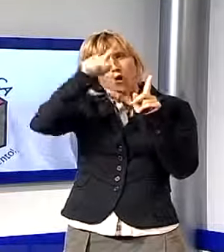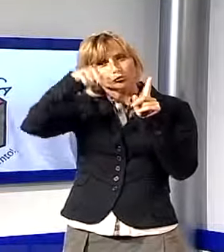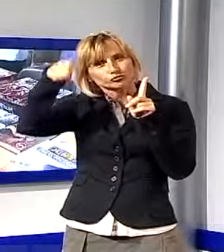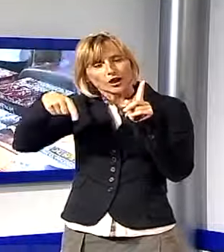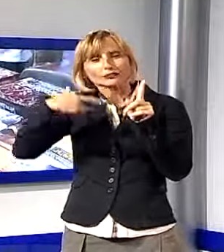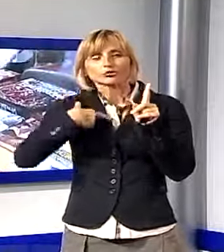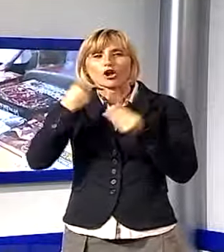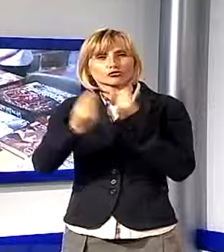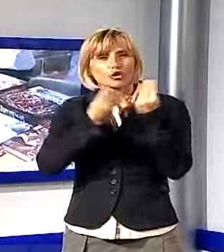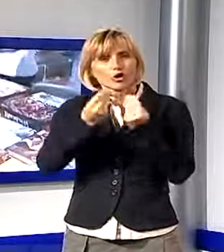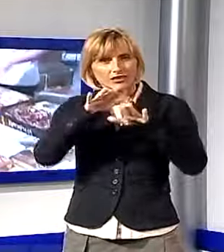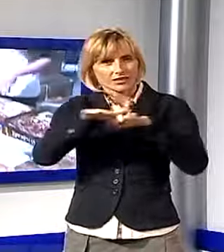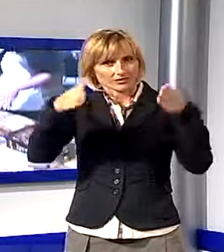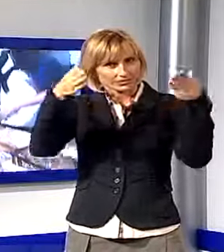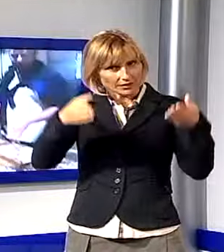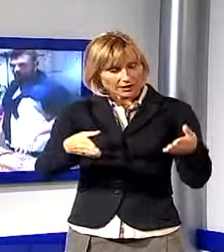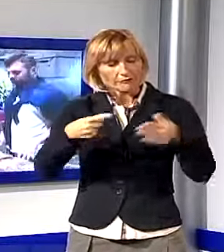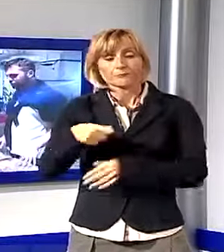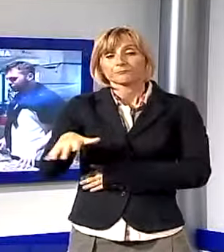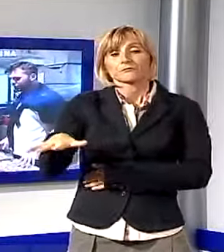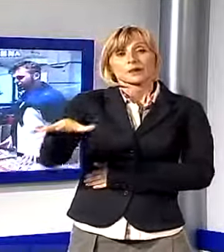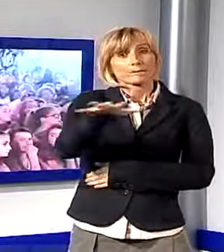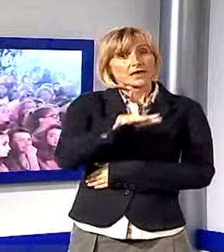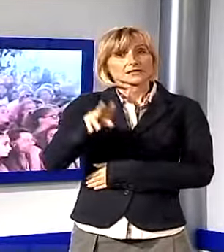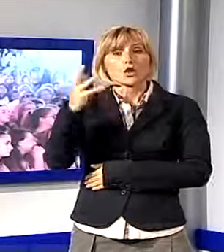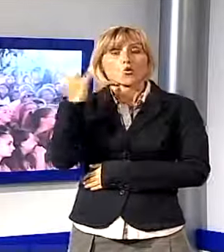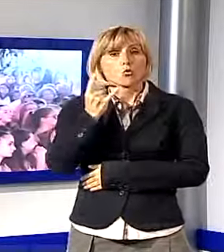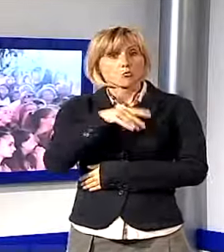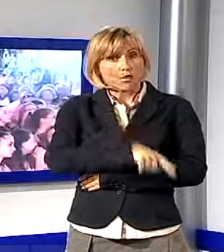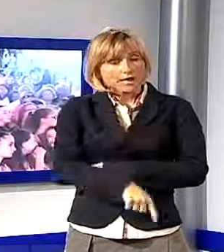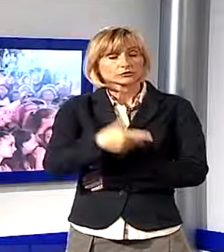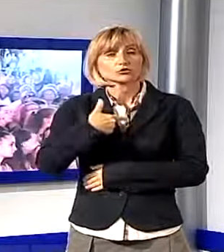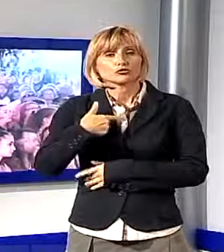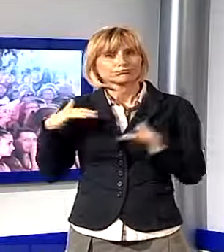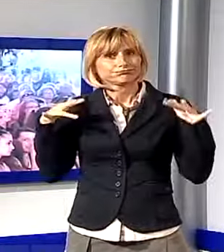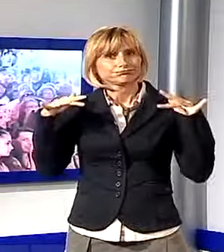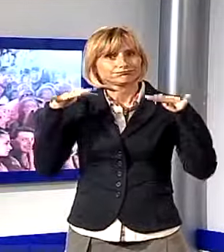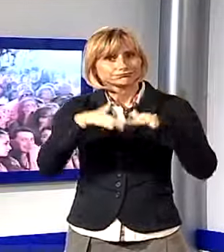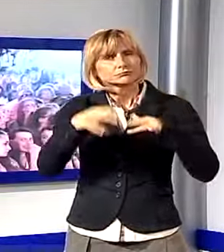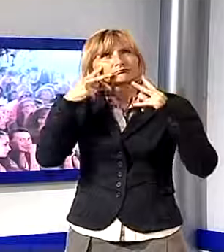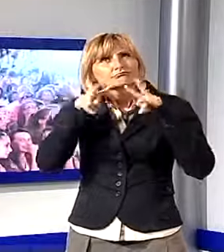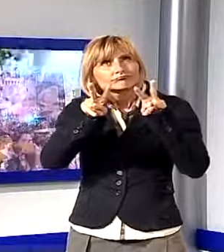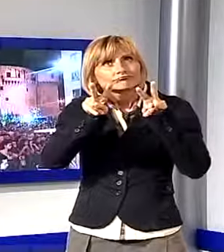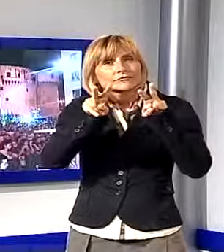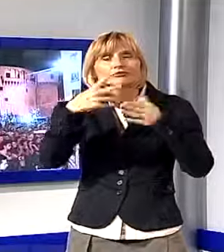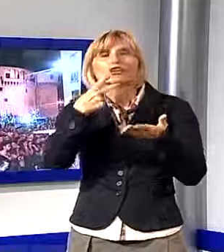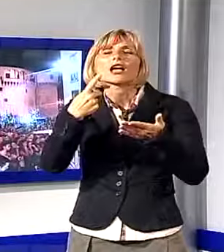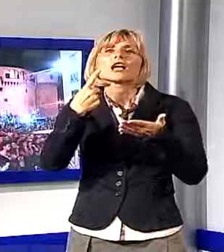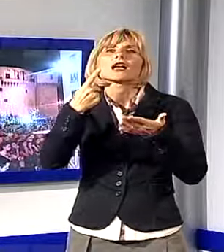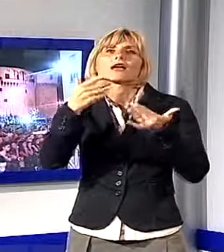da tavolo. In piazza Umberto tantissimo pubblico si è accalcato sotto il palco centrale per l'esibizione della scuola di danza di Ilaria